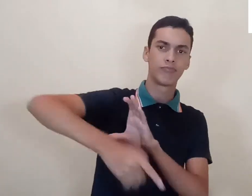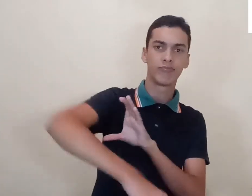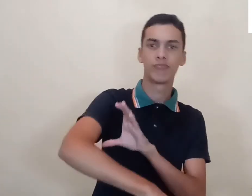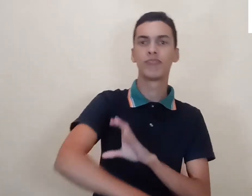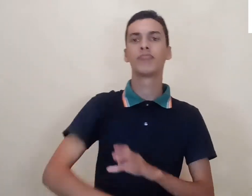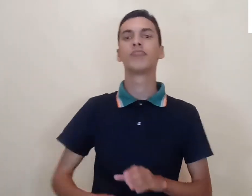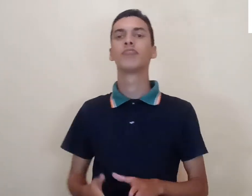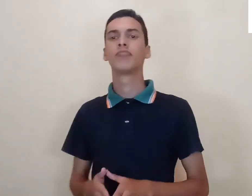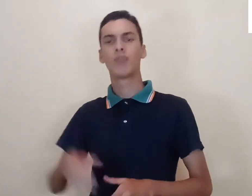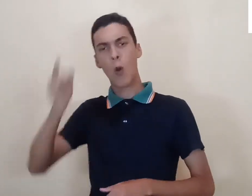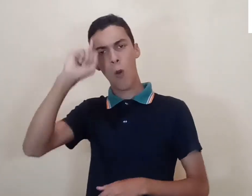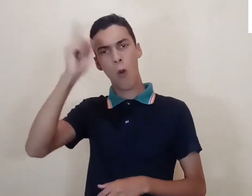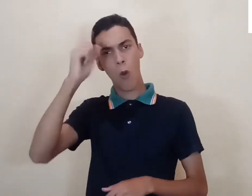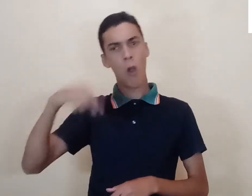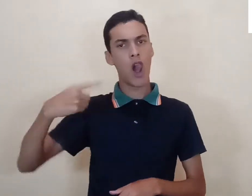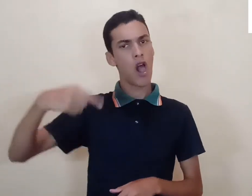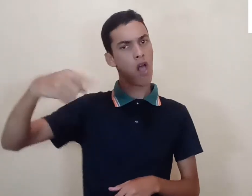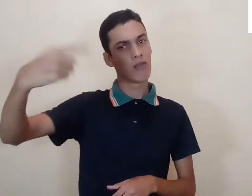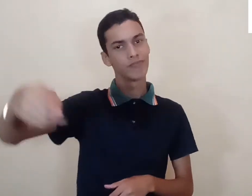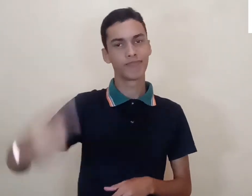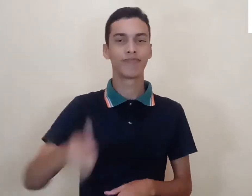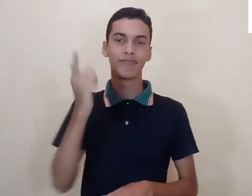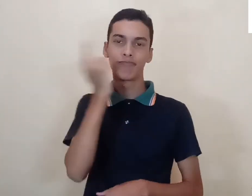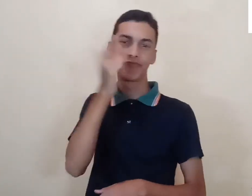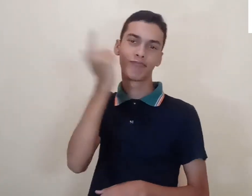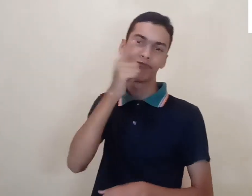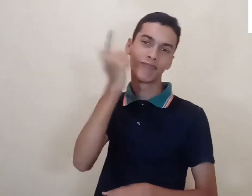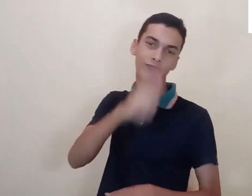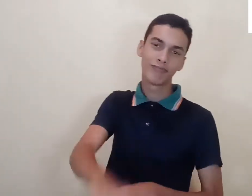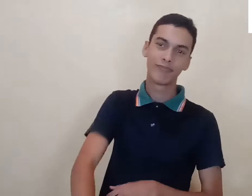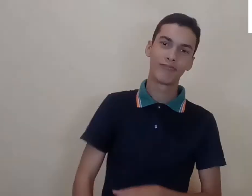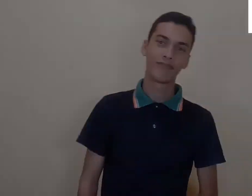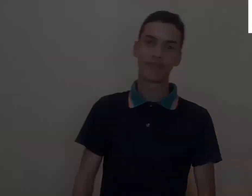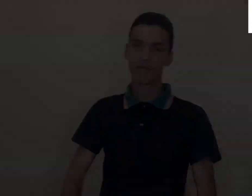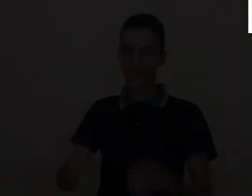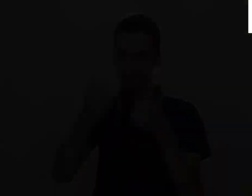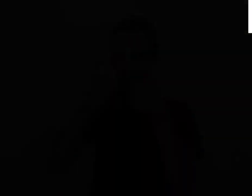por exemplo, e se aprofunde na Libras. Use o seu tempo para isso todos os dias.